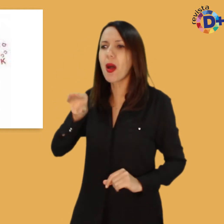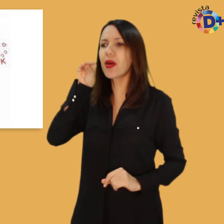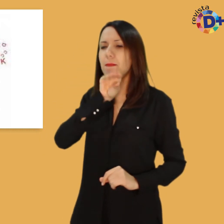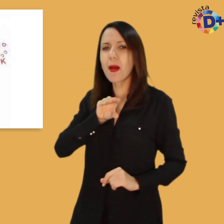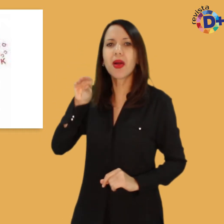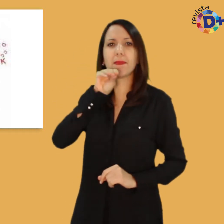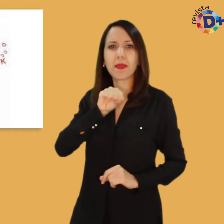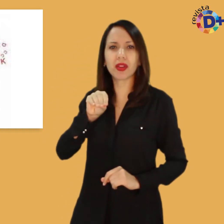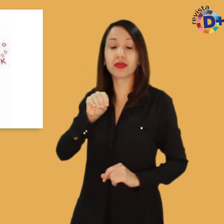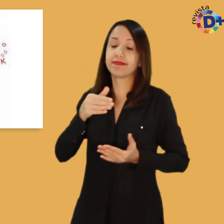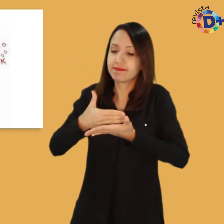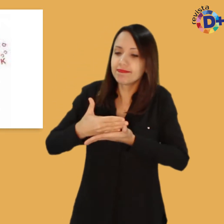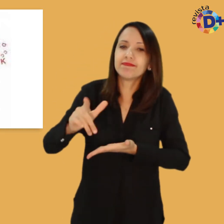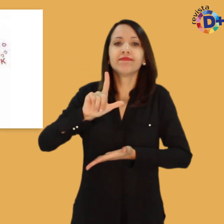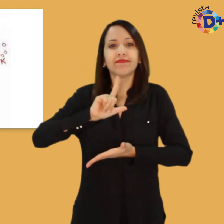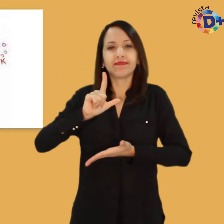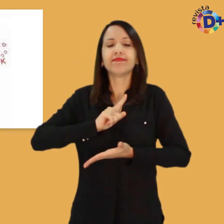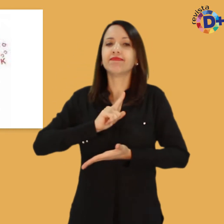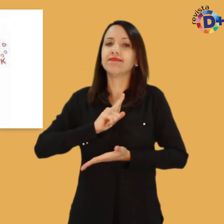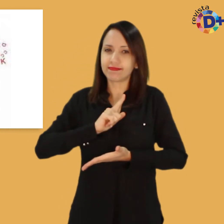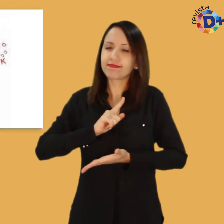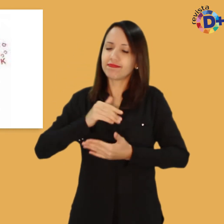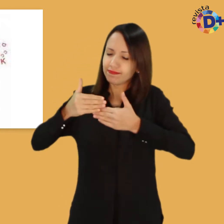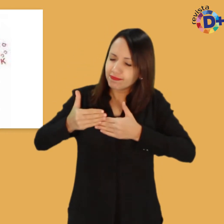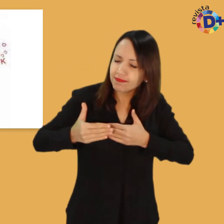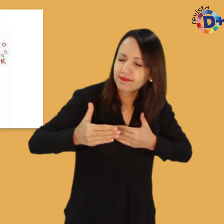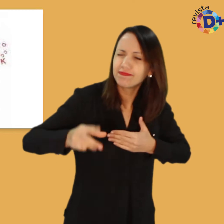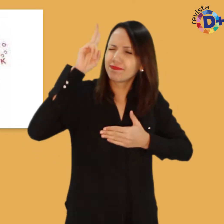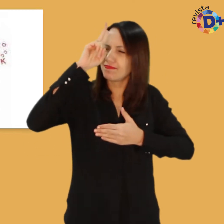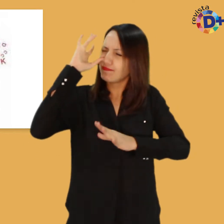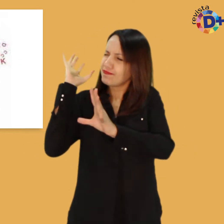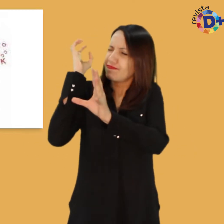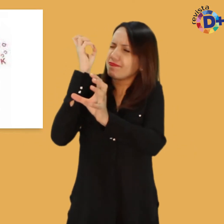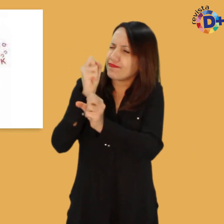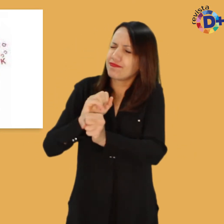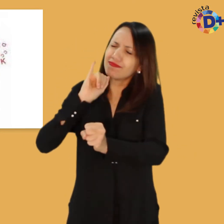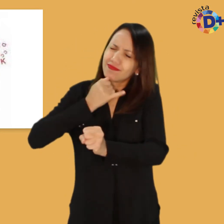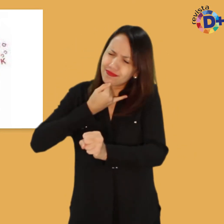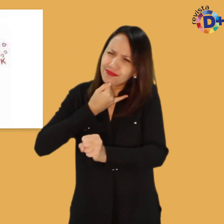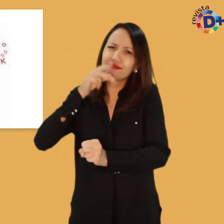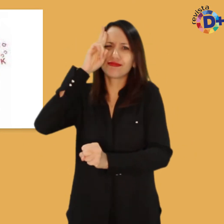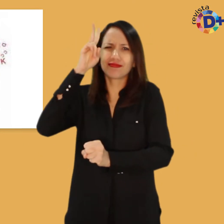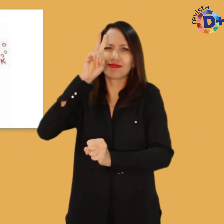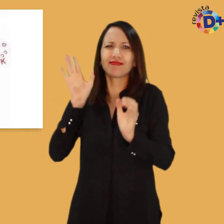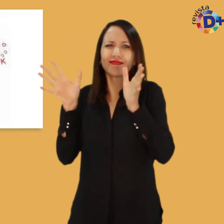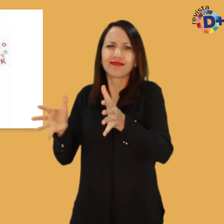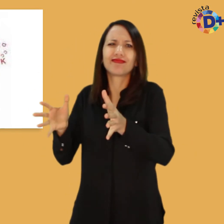A partir daí, temos uma longa e triste história sobre os surdos, que já foi exaustivamente relatada por